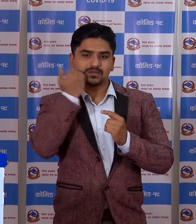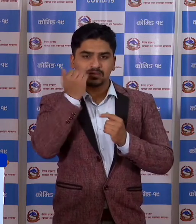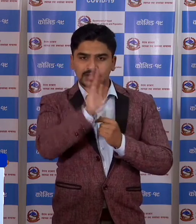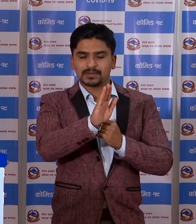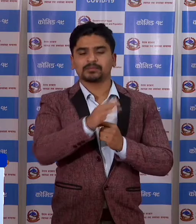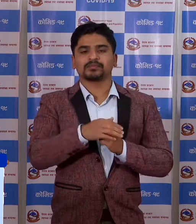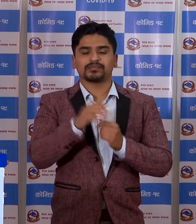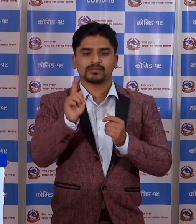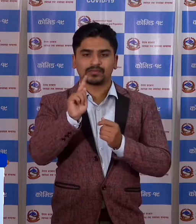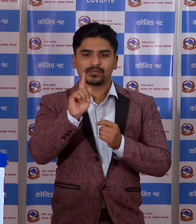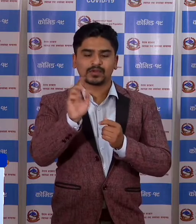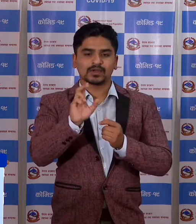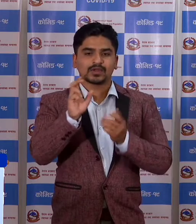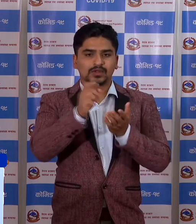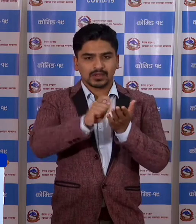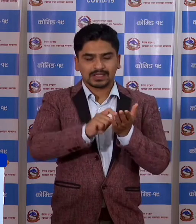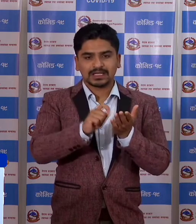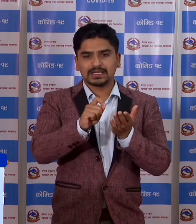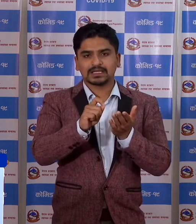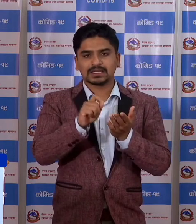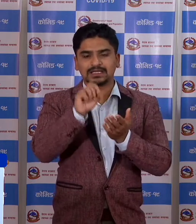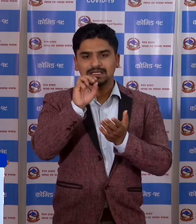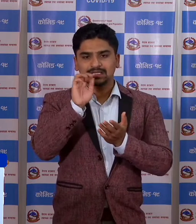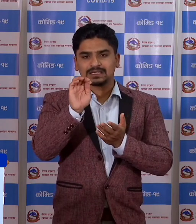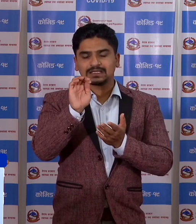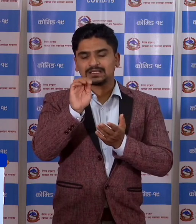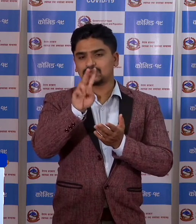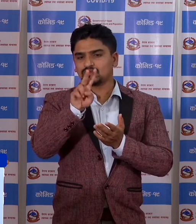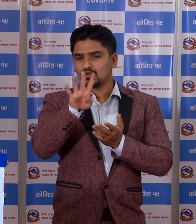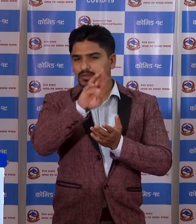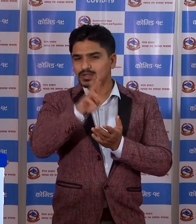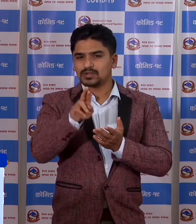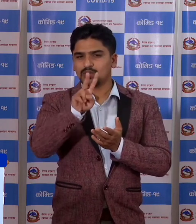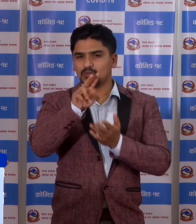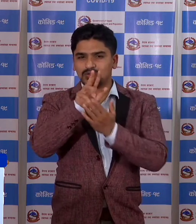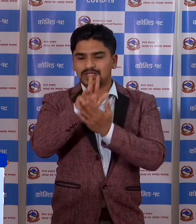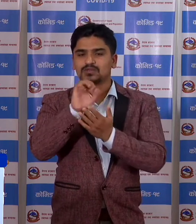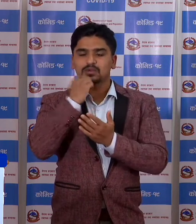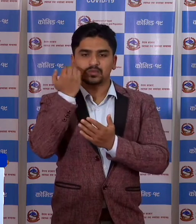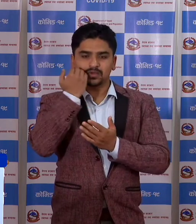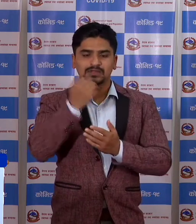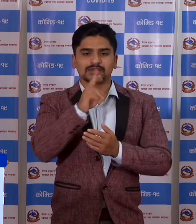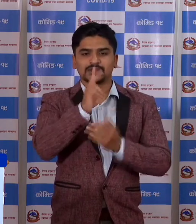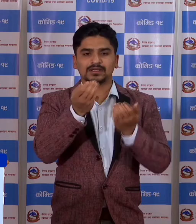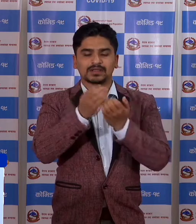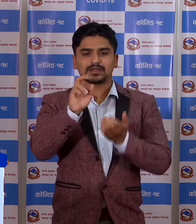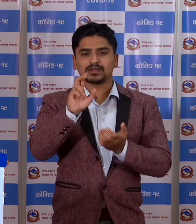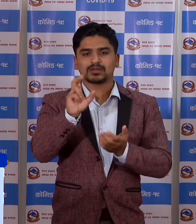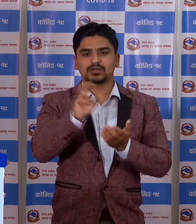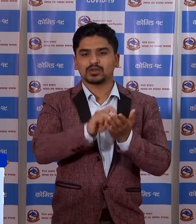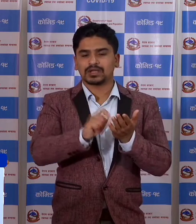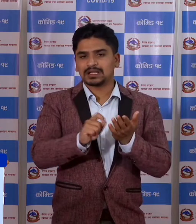हुनुहुन्छ। त्यस्तै गरी दैलेखकै सिमाडाका 2 जना 24 र 29 वर्षीय पुरुष हुनुहुन्छ। त्यसै गरी